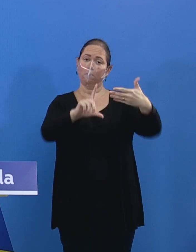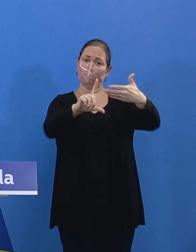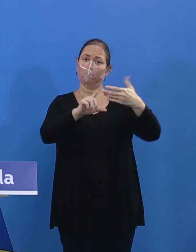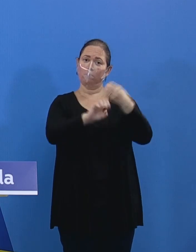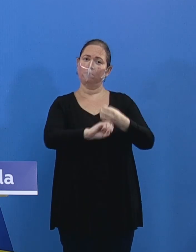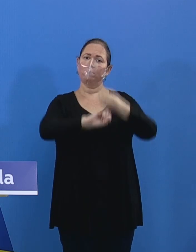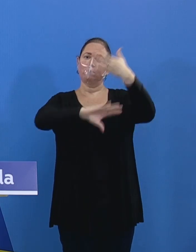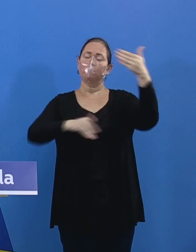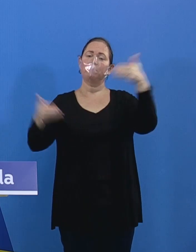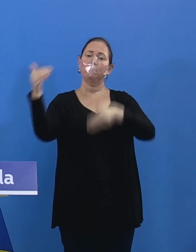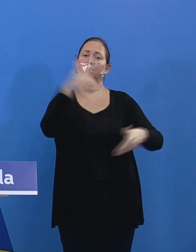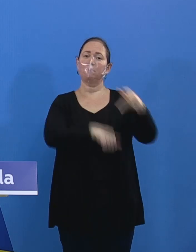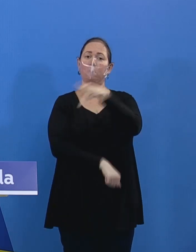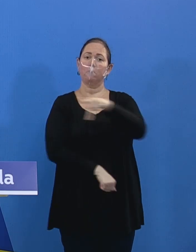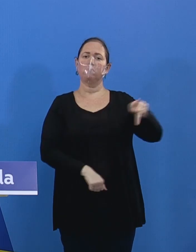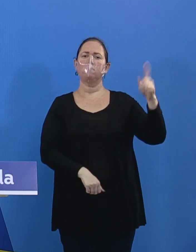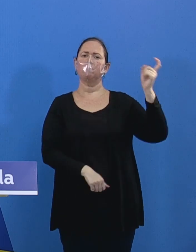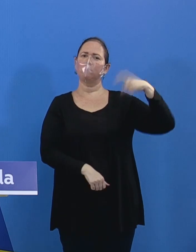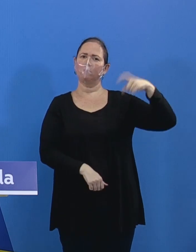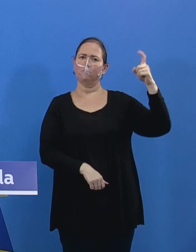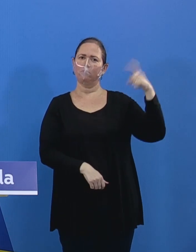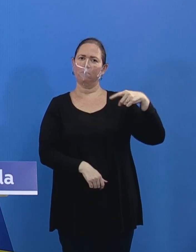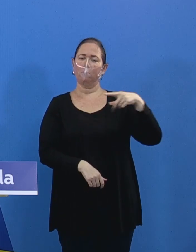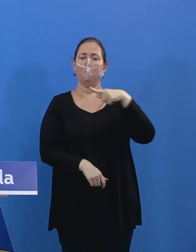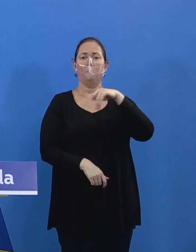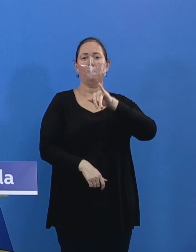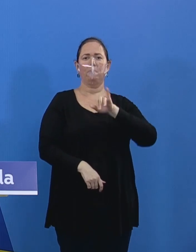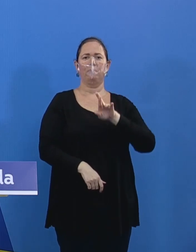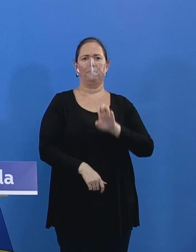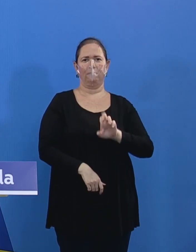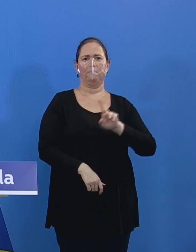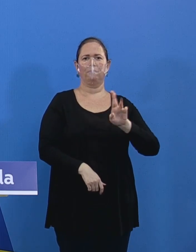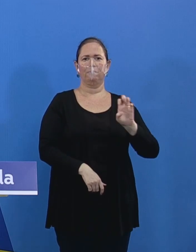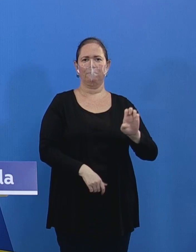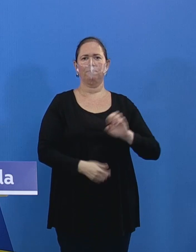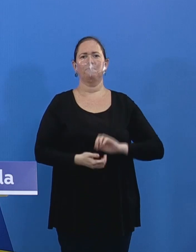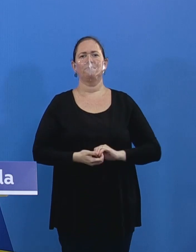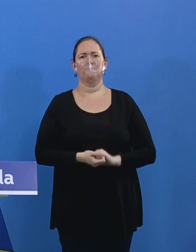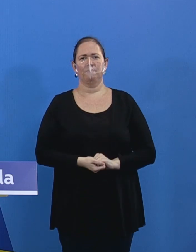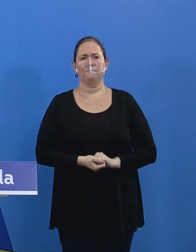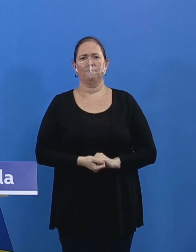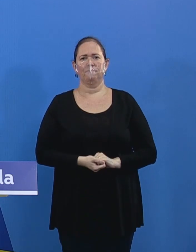a participação do presidente do Porto Digital, Pierre Lucena.